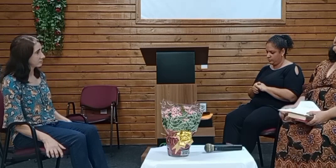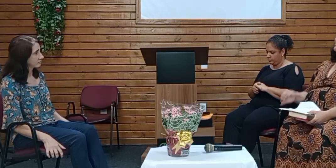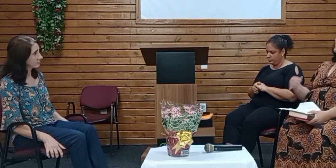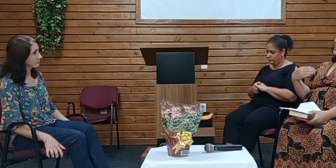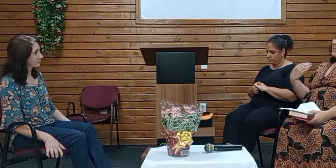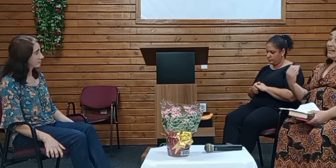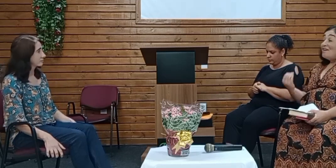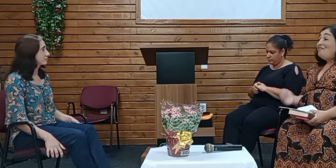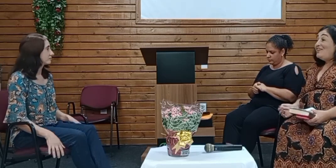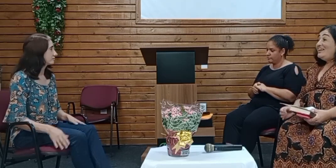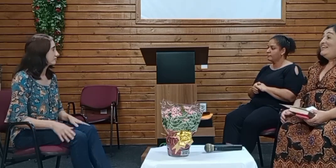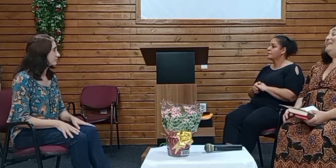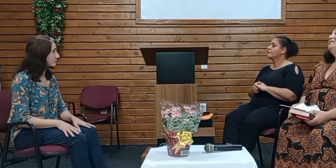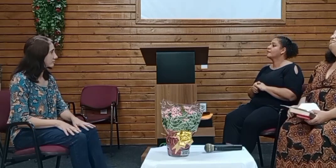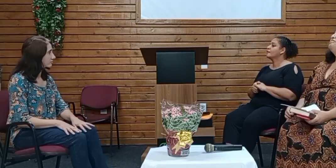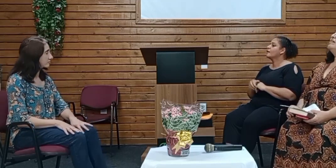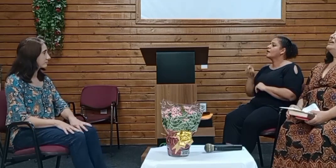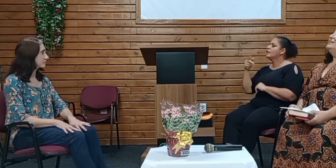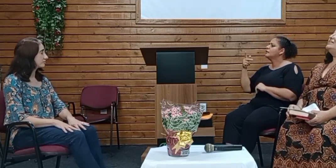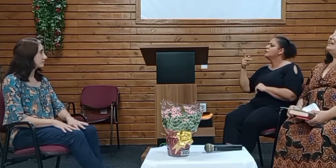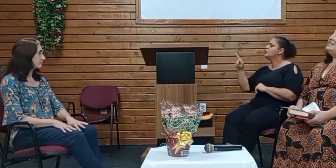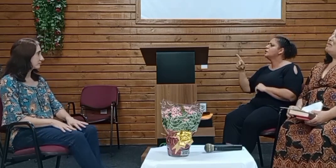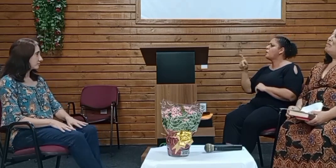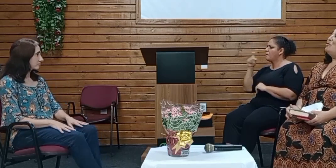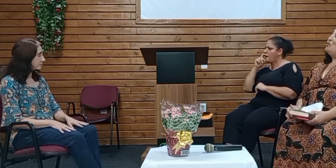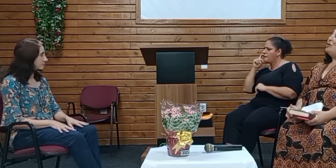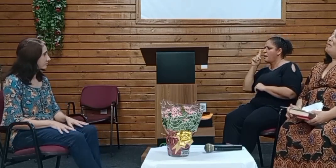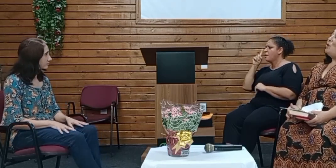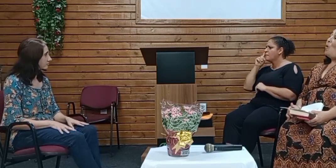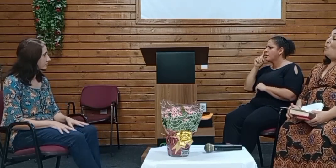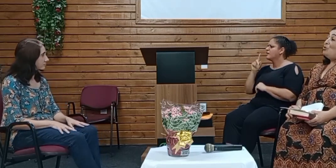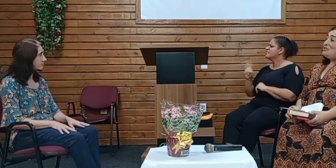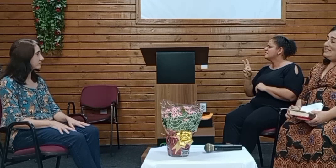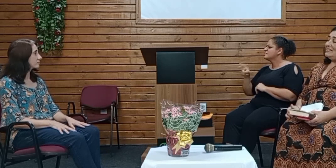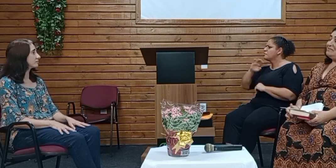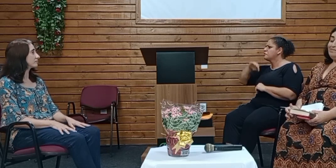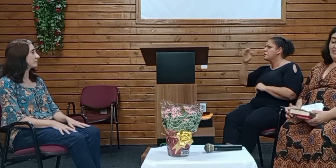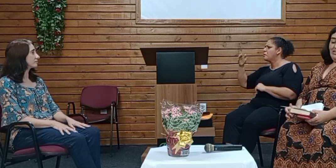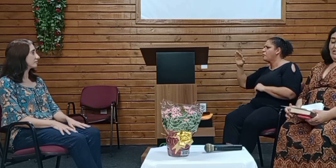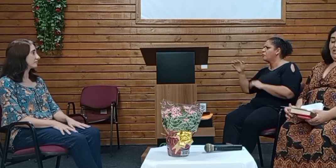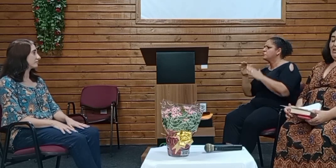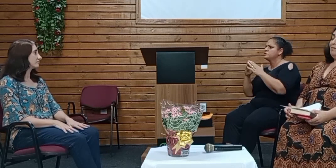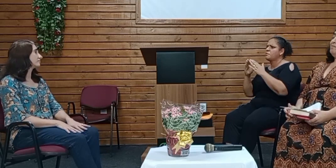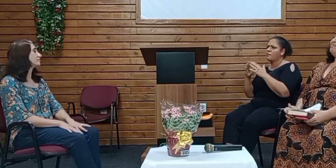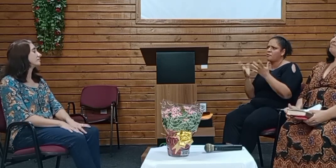de quem que ela é filha, se ela sempre morou na Borrússia.